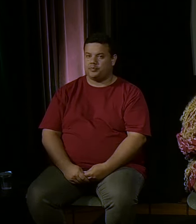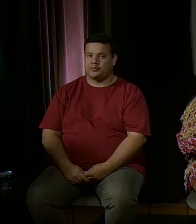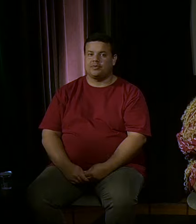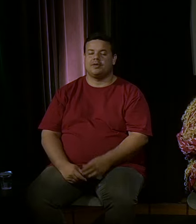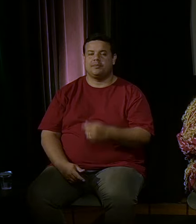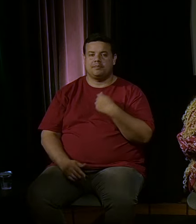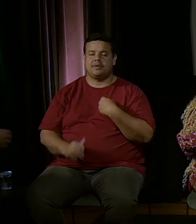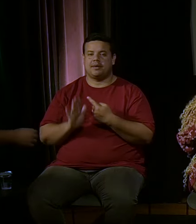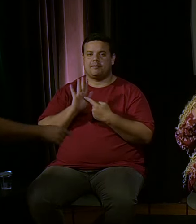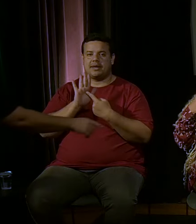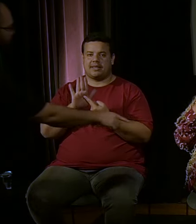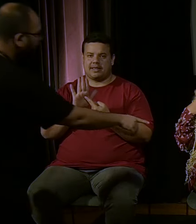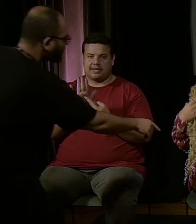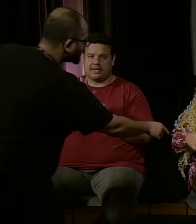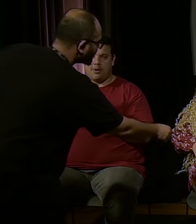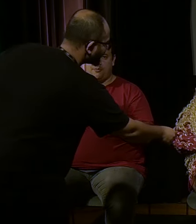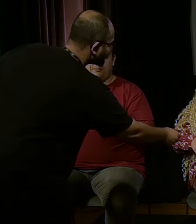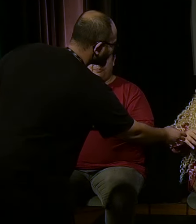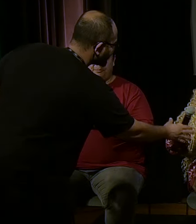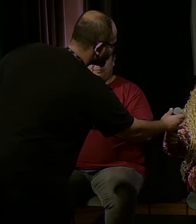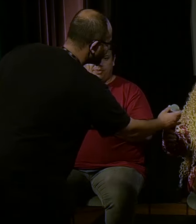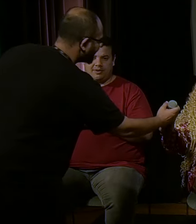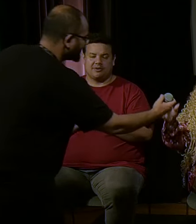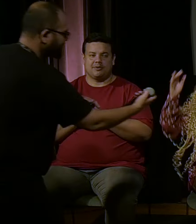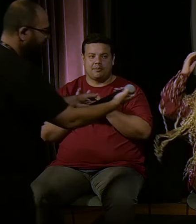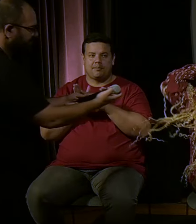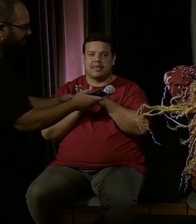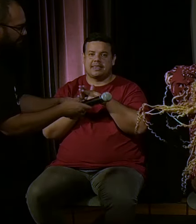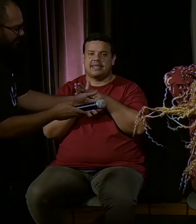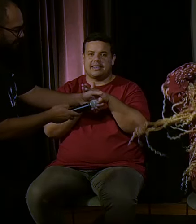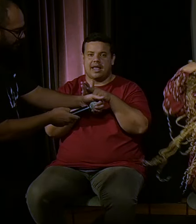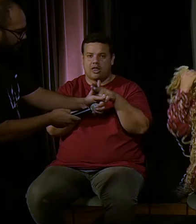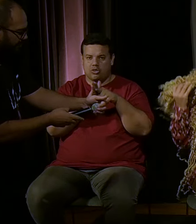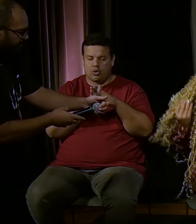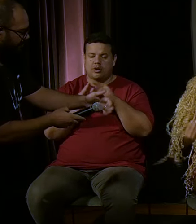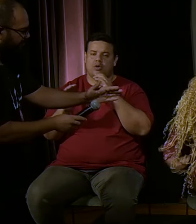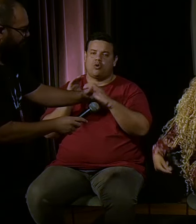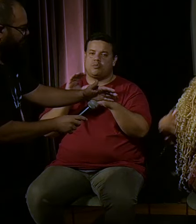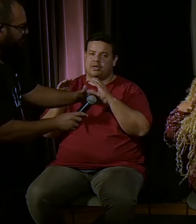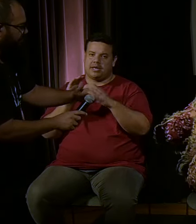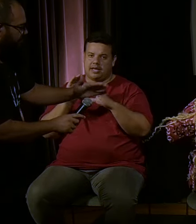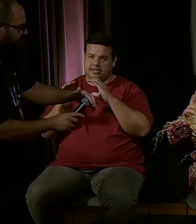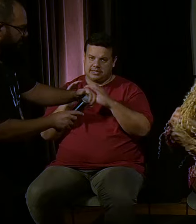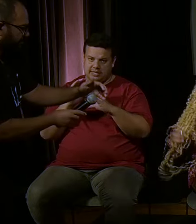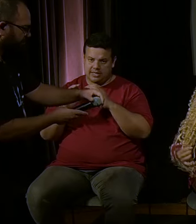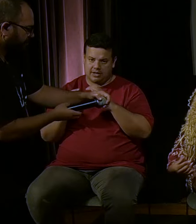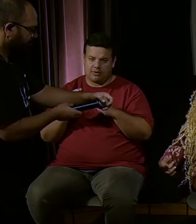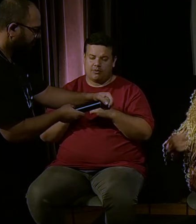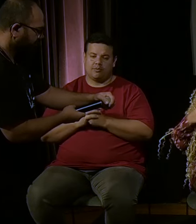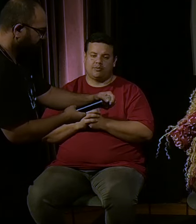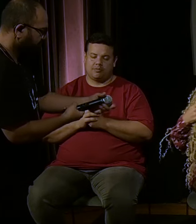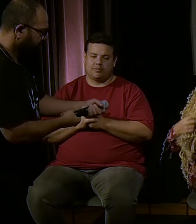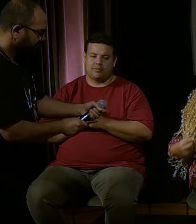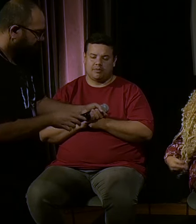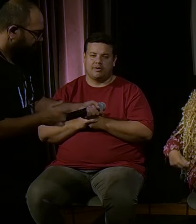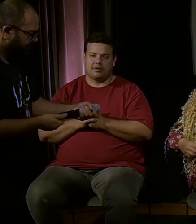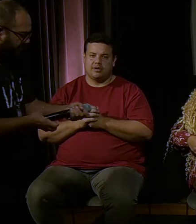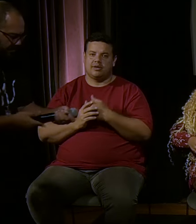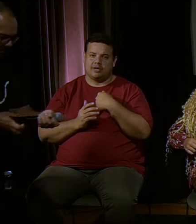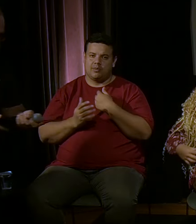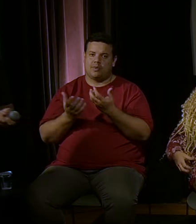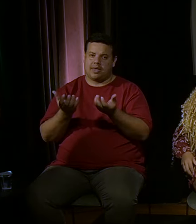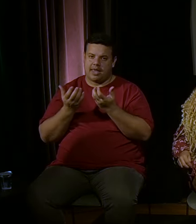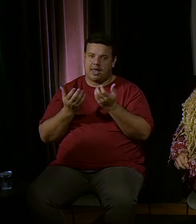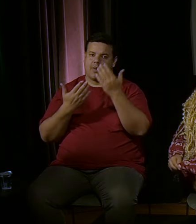Minha apresentação, né? Sou pesquisadora, doutoranda em comunicação pela UF. Primeiro, na verdade, queria agradecer